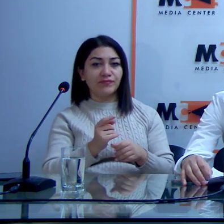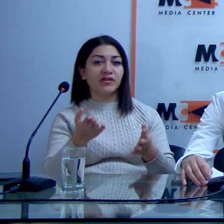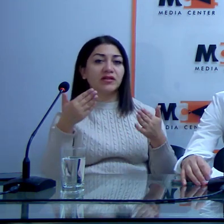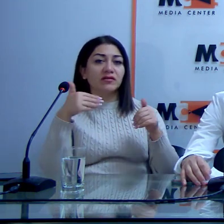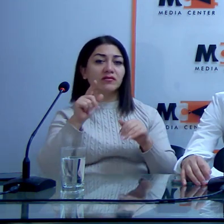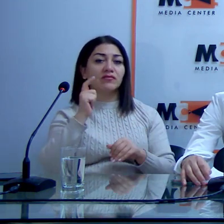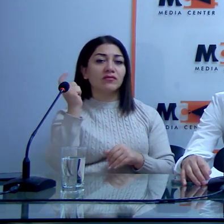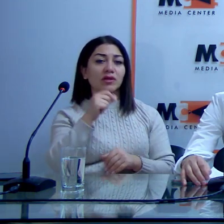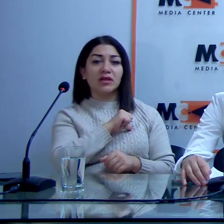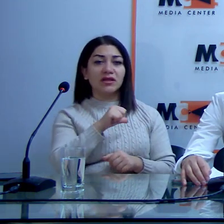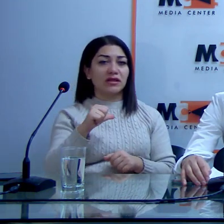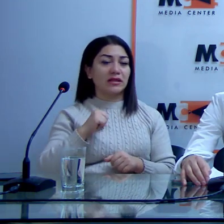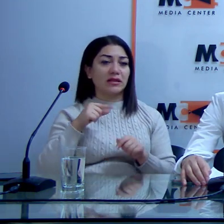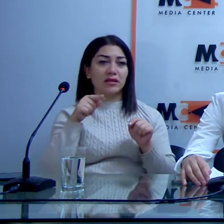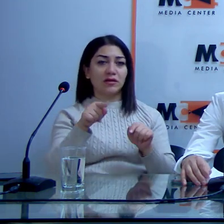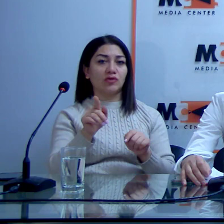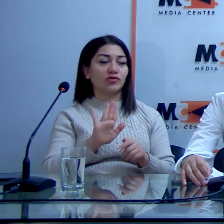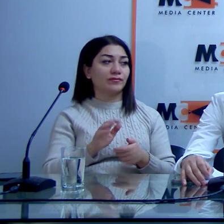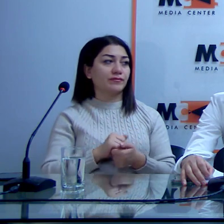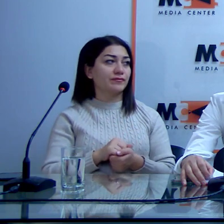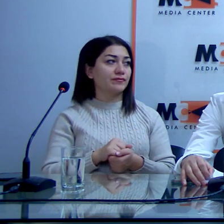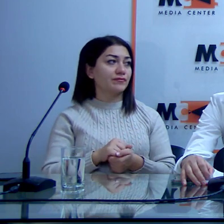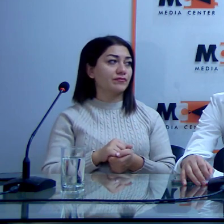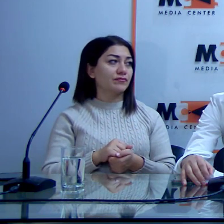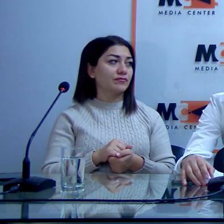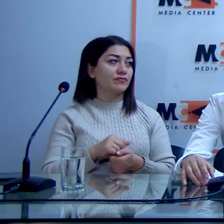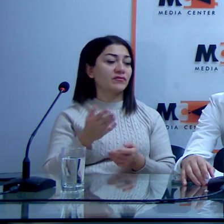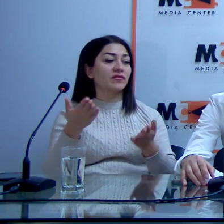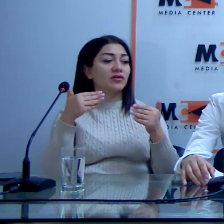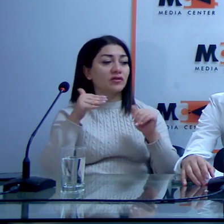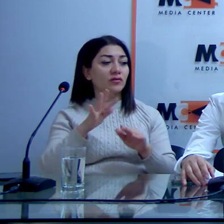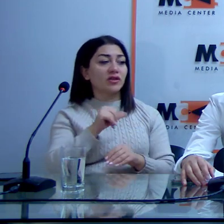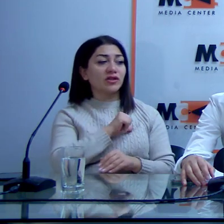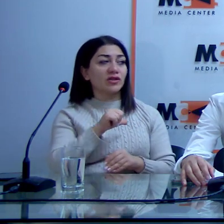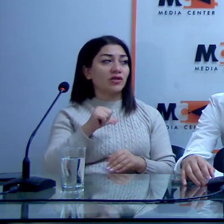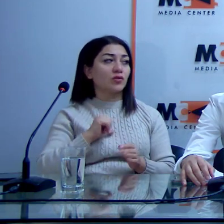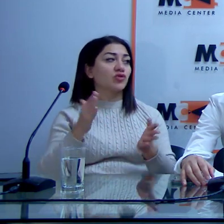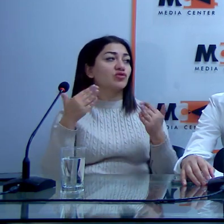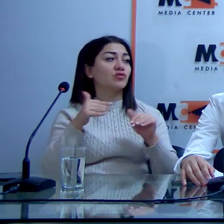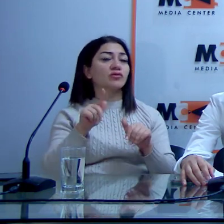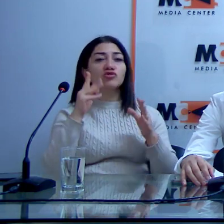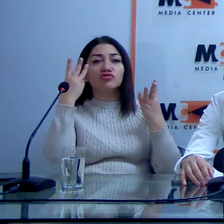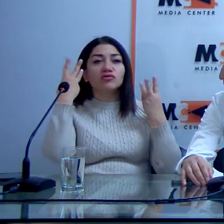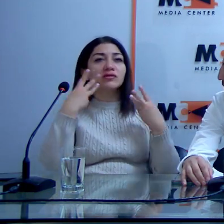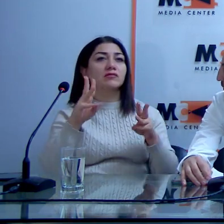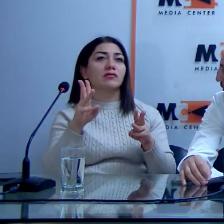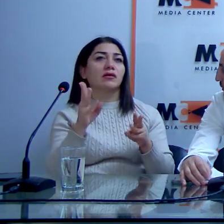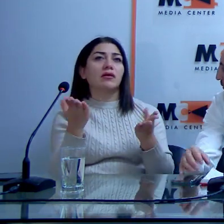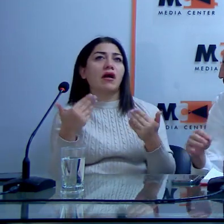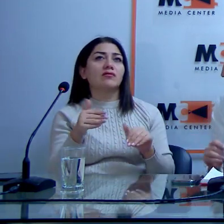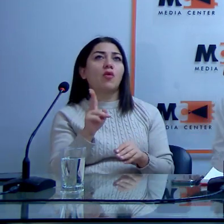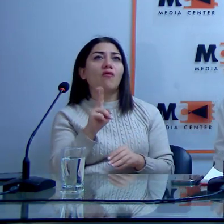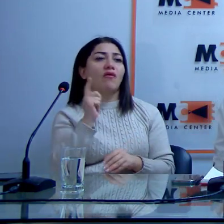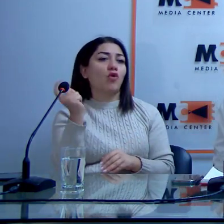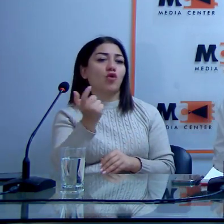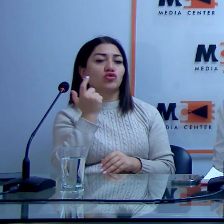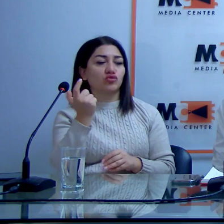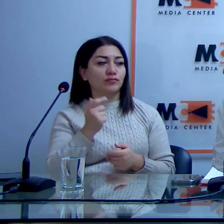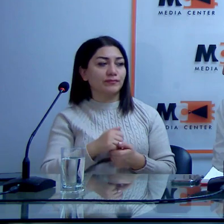որոշումները ինքնուրույն չեն կայացվում։ Որոշումները, երբ ասում ենք, որ ինքնուրույն չեն կայացվում, ինչպես են կայացվում, խնդրում նաեւ դա մասն եք, հա։